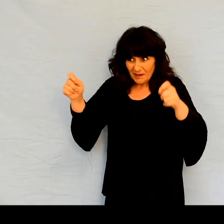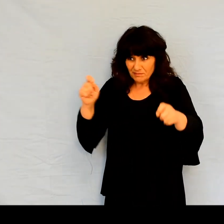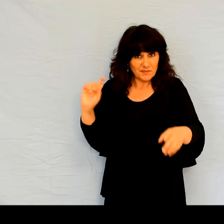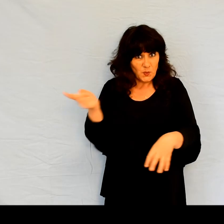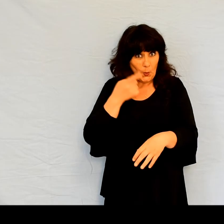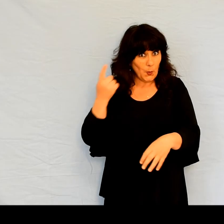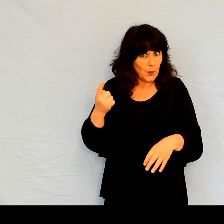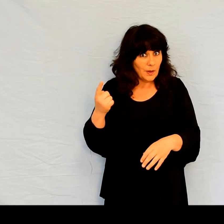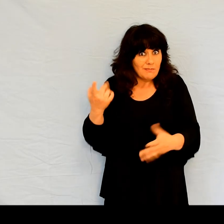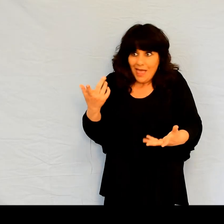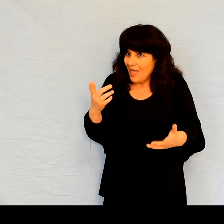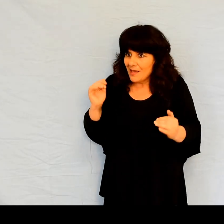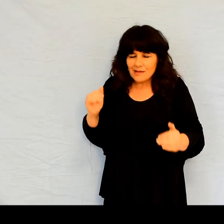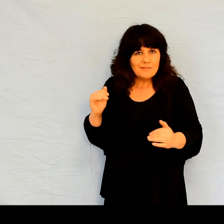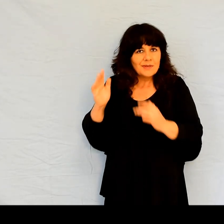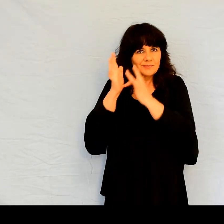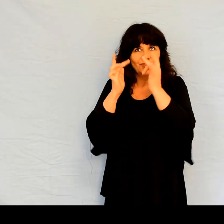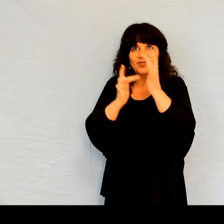il était là au milieu d'eux.